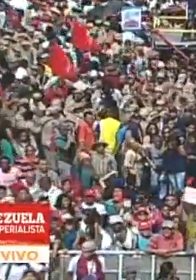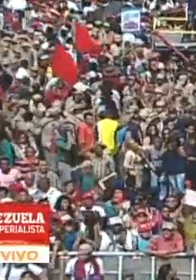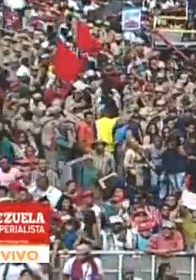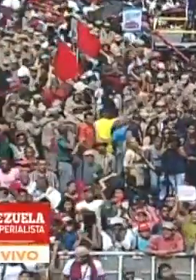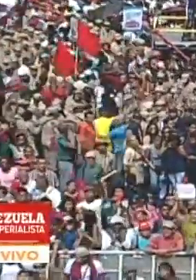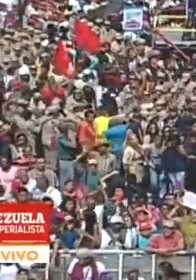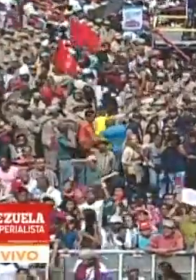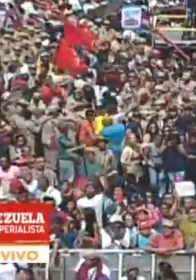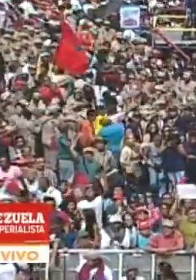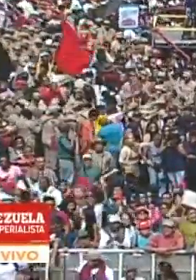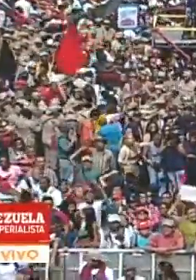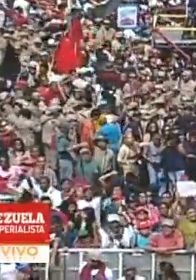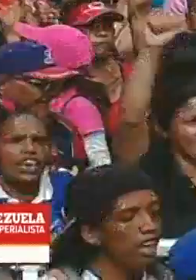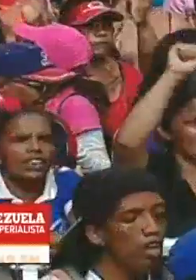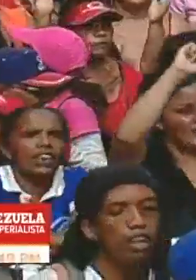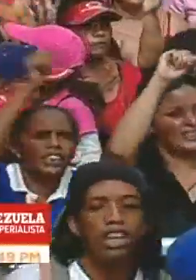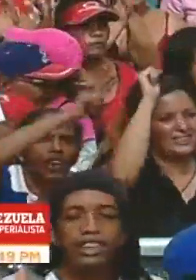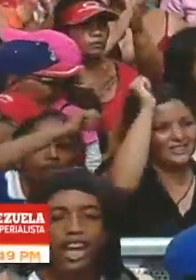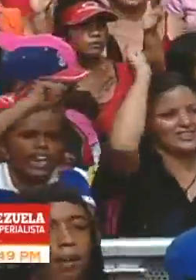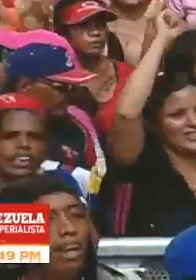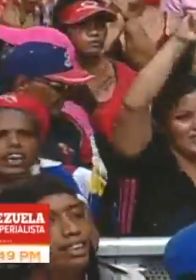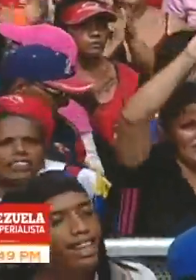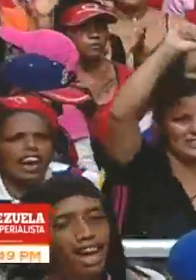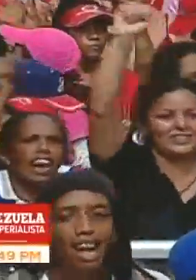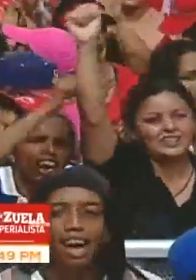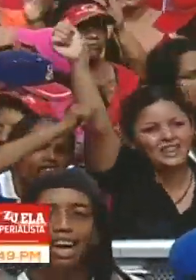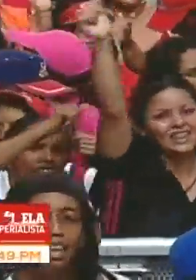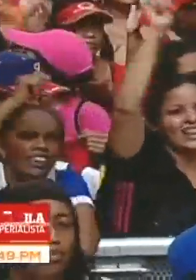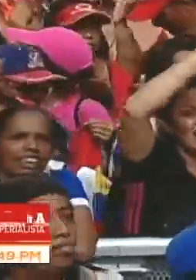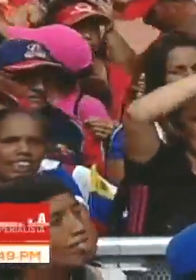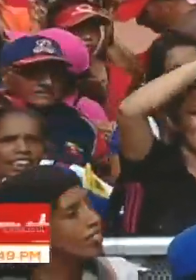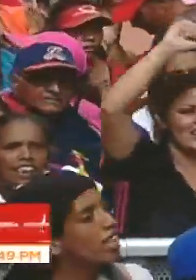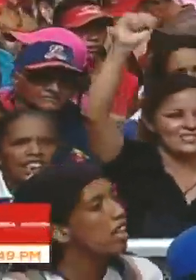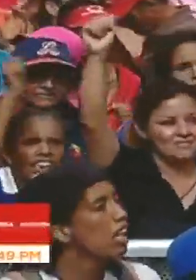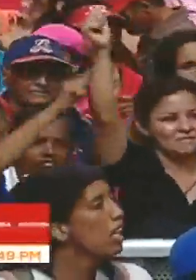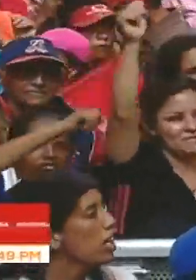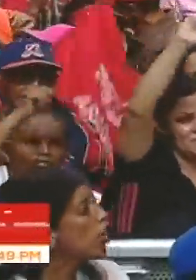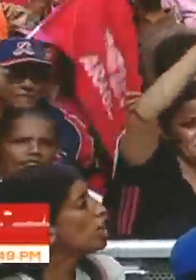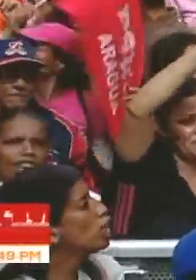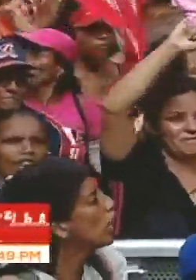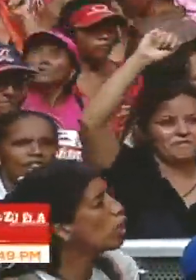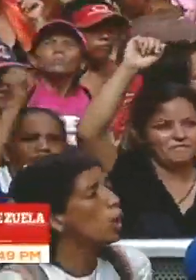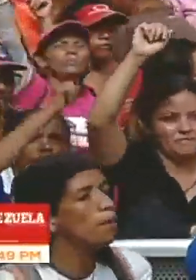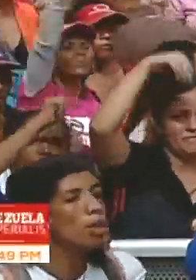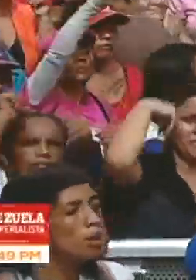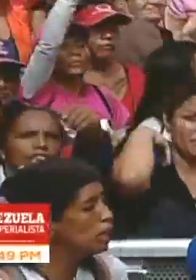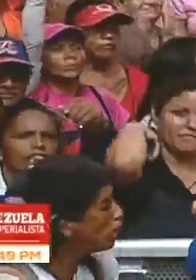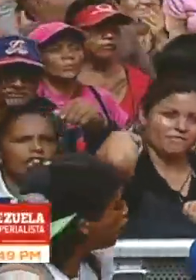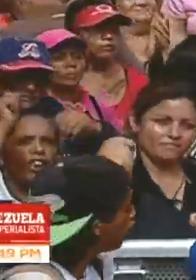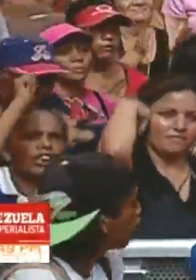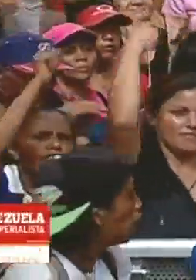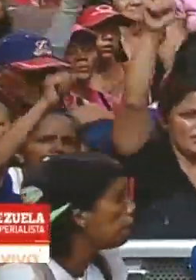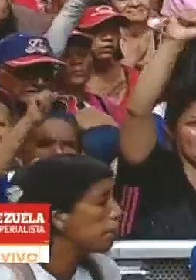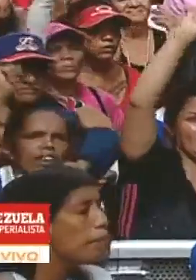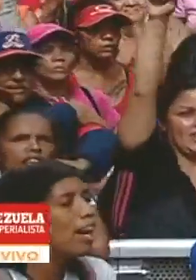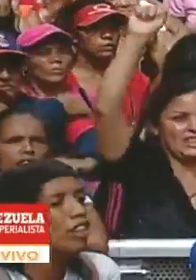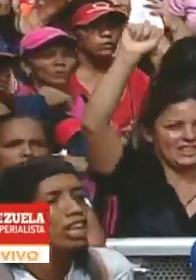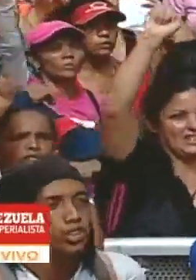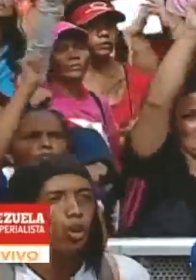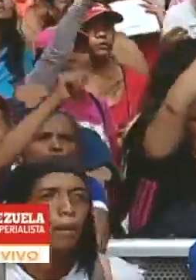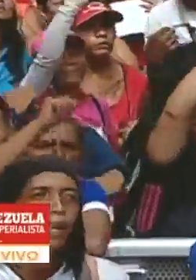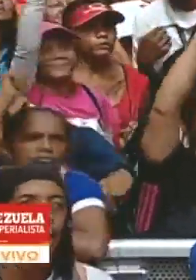Cabello, convocando a la unidad del pueblo venezolano, a la unidad cívico-militar y sobre todo a la unidad de las